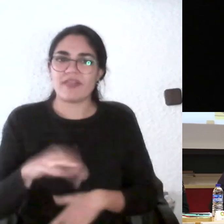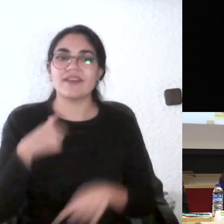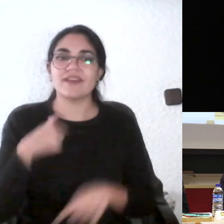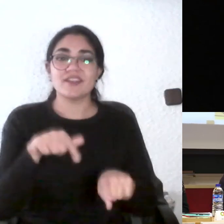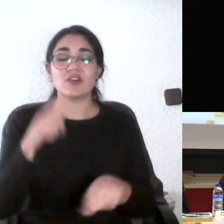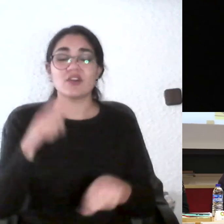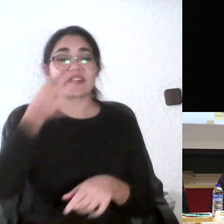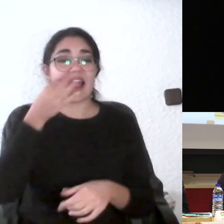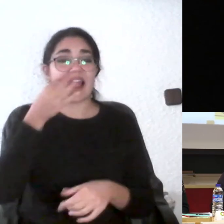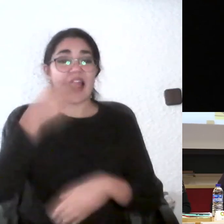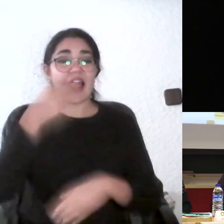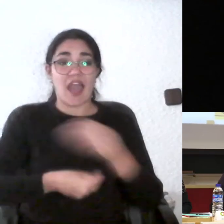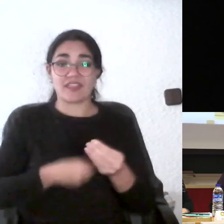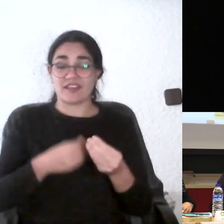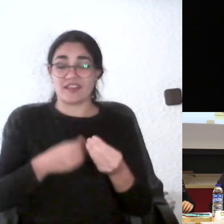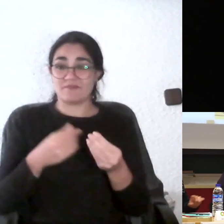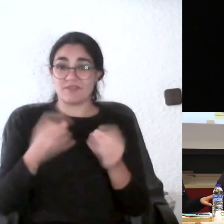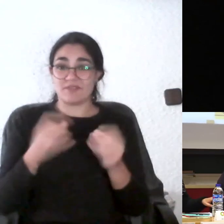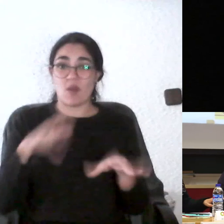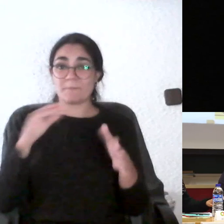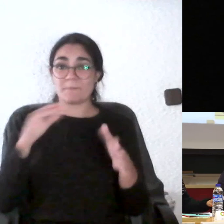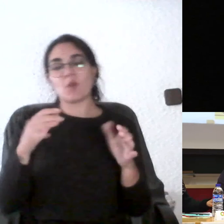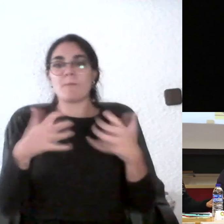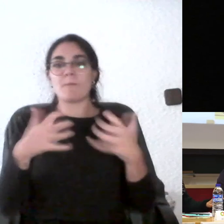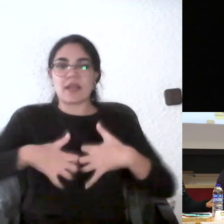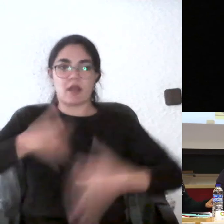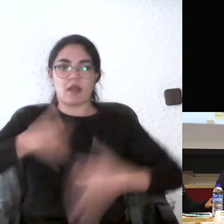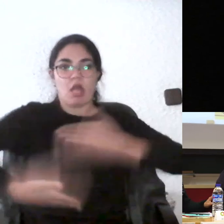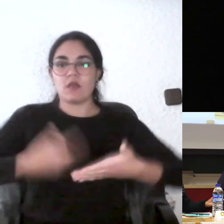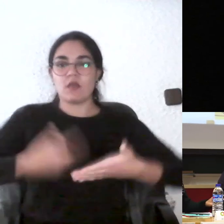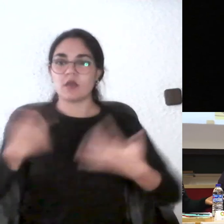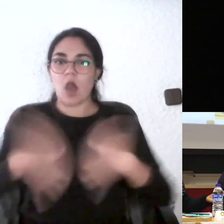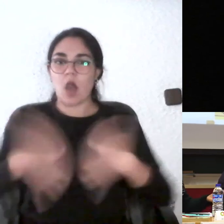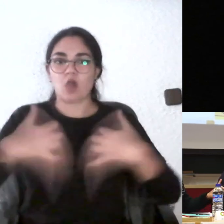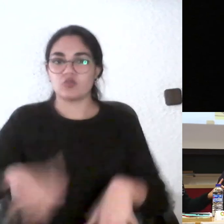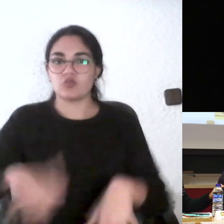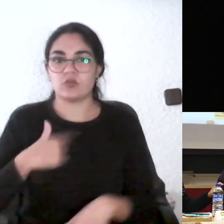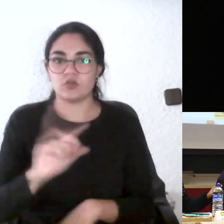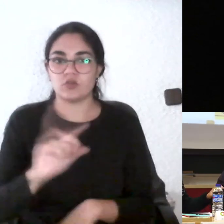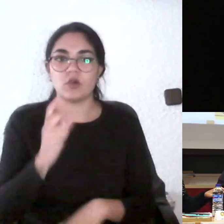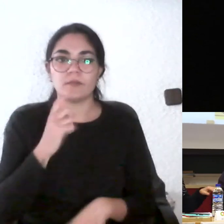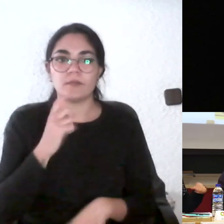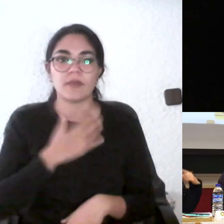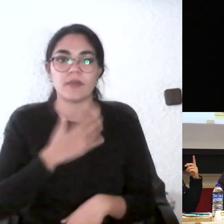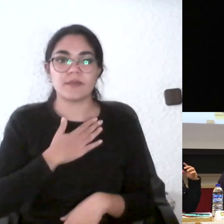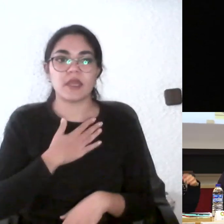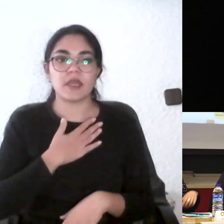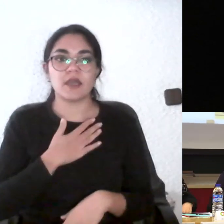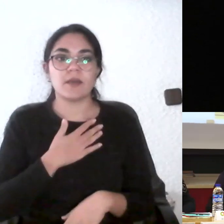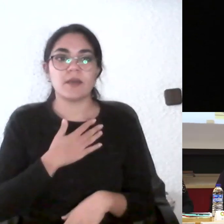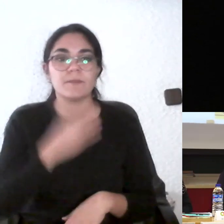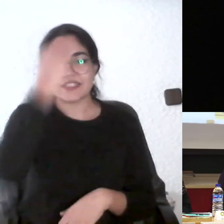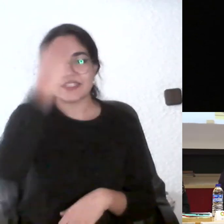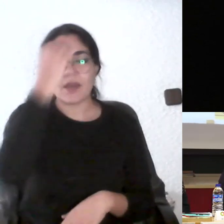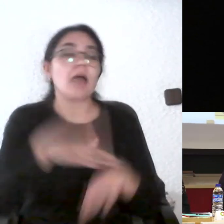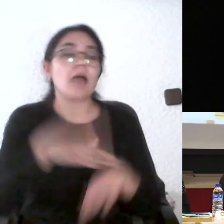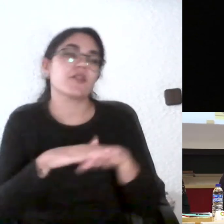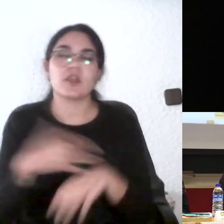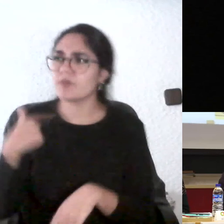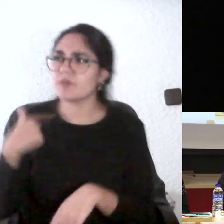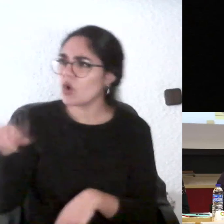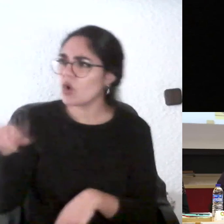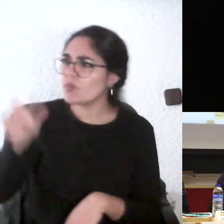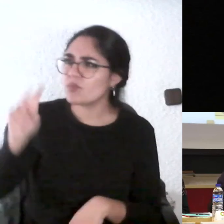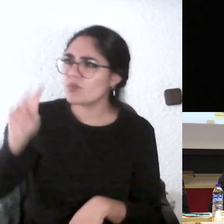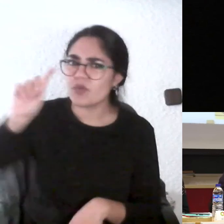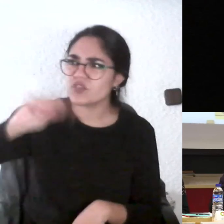en una máquina lo otro sí lo podría hacer en una máquina además tiene un problema ¿el profesor o el mismo? no, el mismo profesor el mismo profesor ah, pues me he equivocado pero refería al mismo profesor o el único que pueda adaptarse de esa